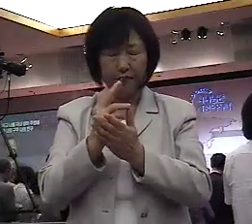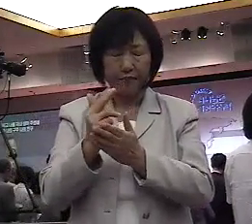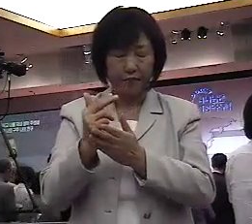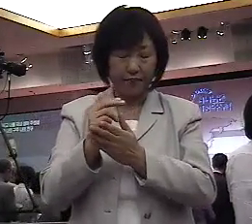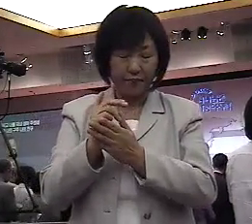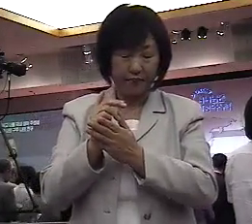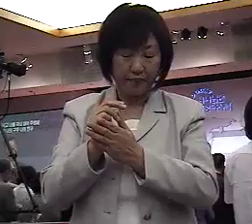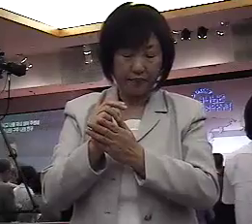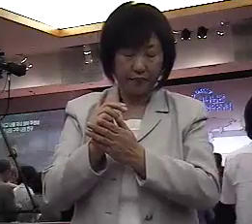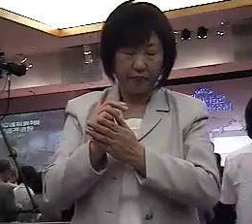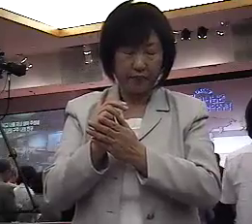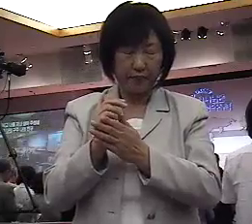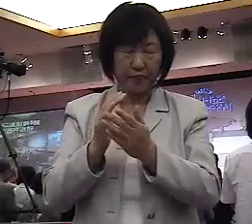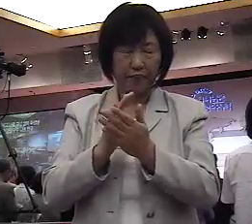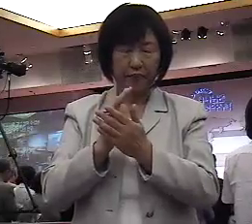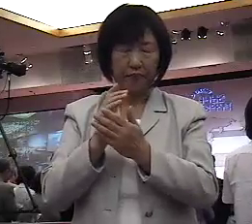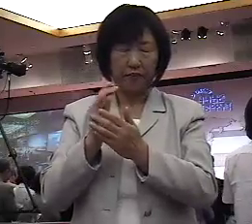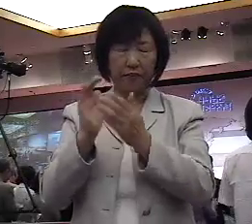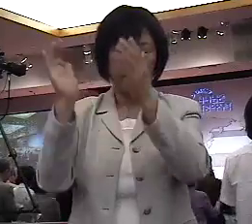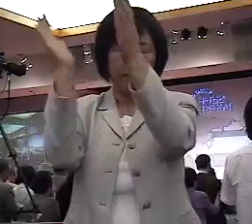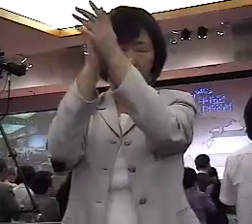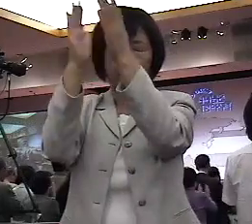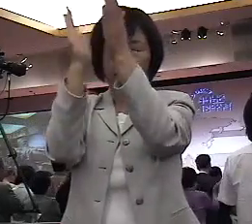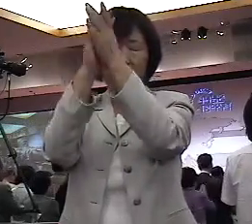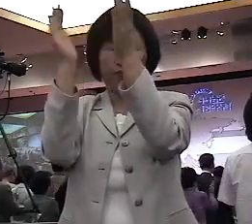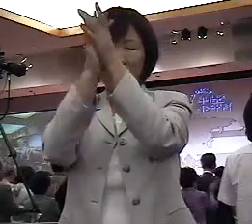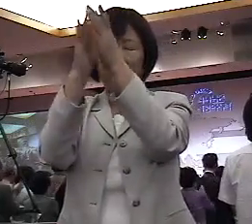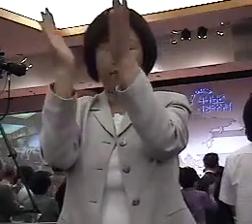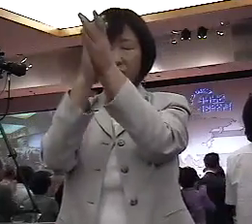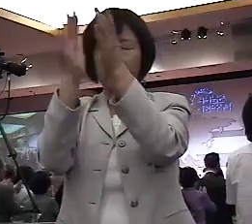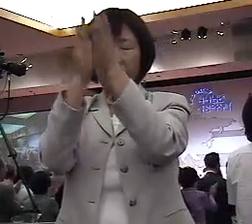사랑의 고백을 드리는 마음으로 영광의 박수 올려드립니다.